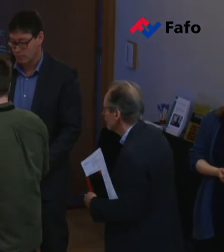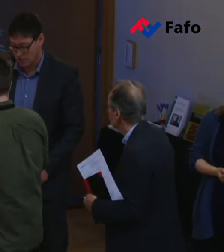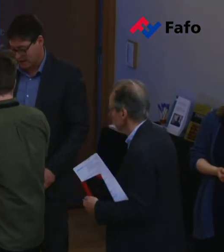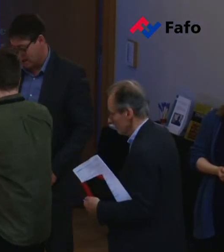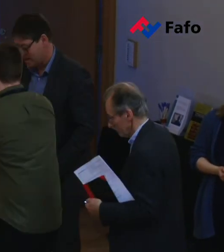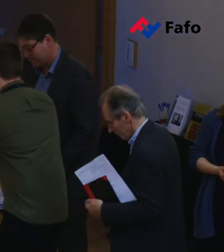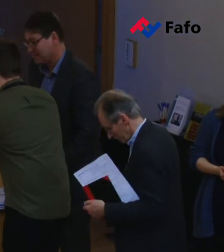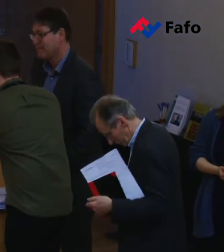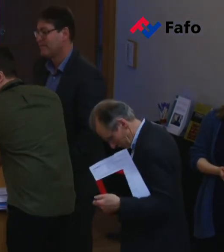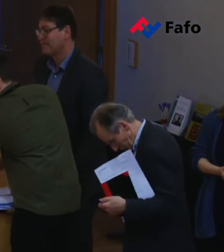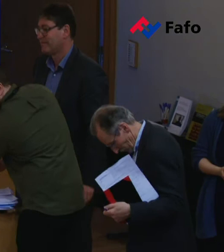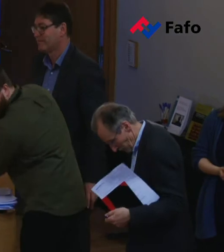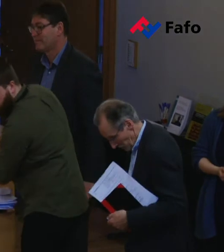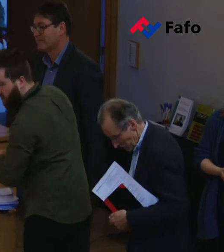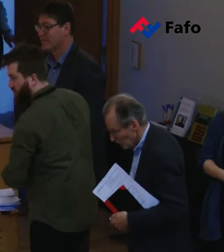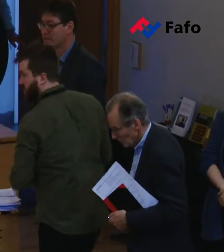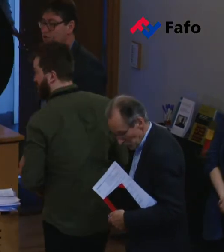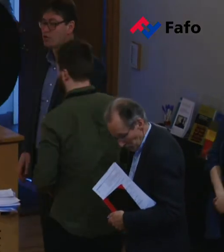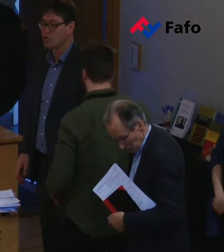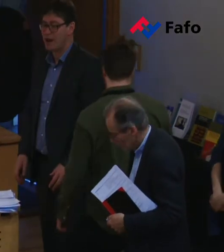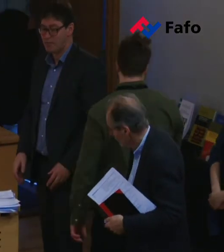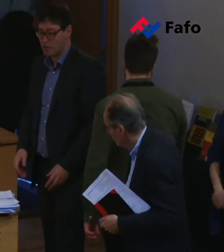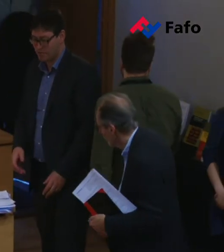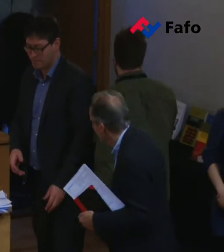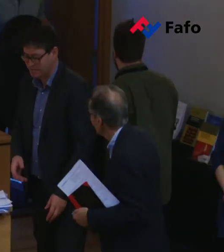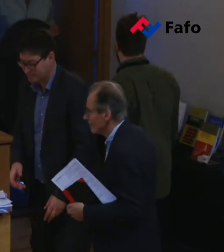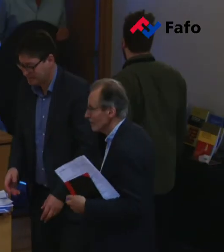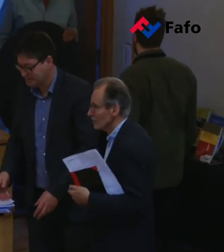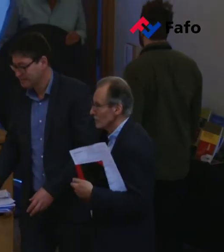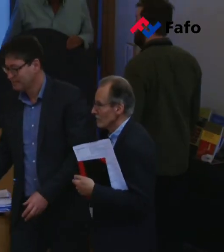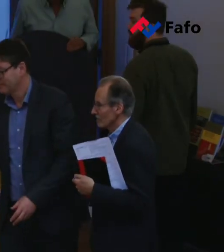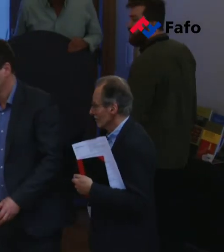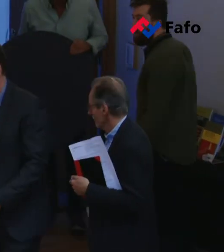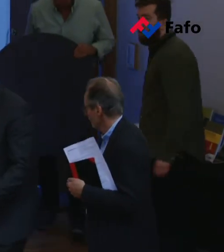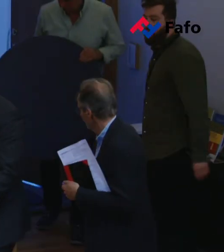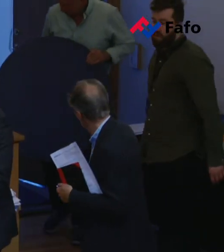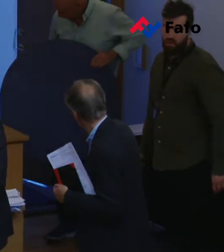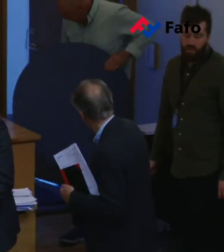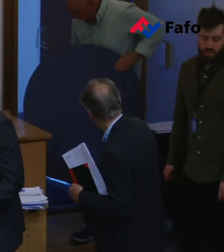Jeg kommer et bord til her. Vi skal få rundt 3 bord. Dere to.